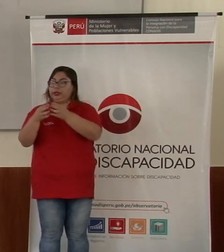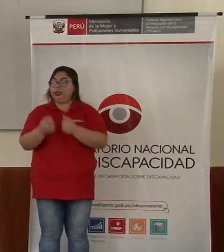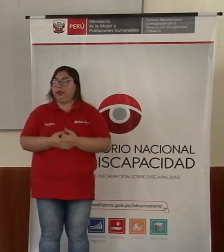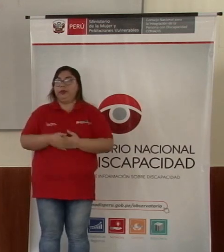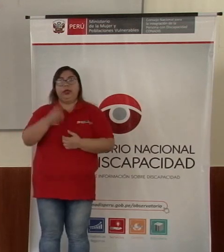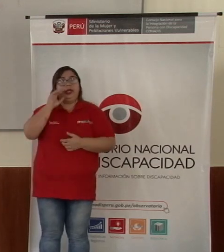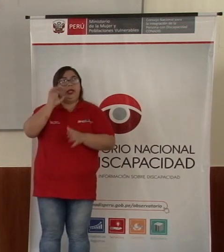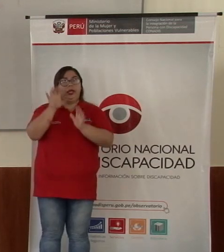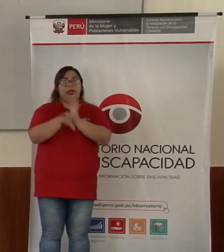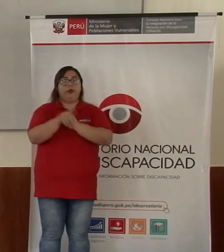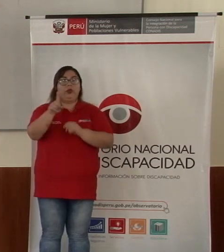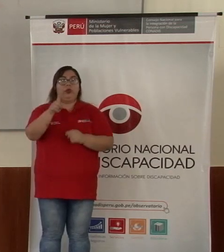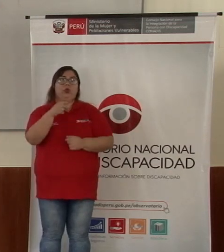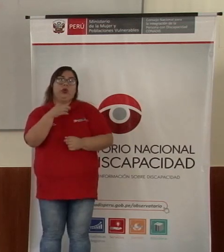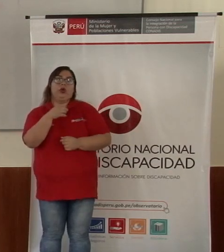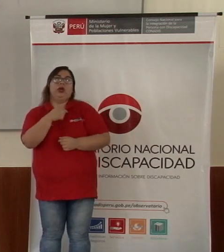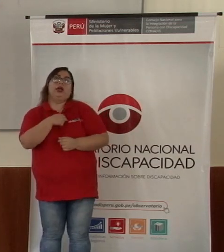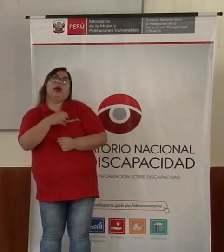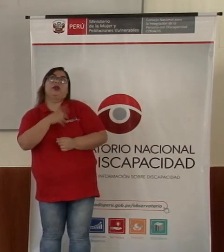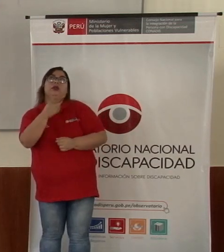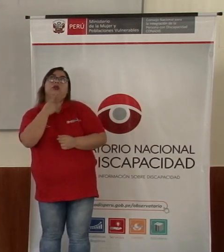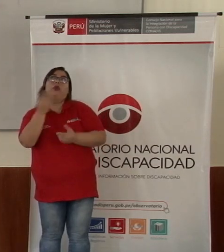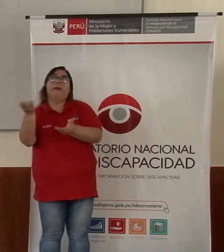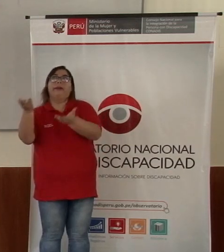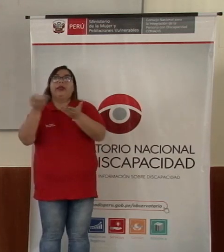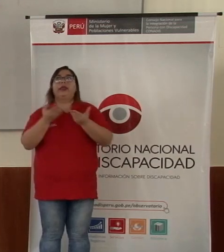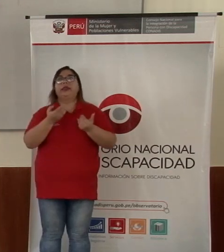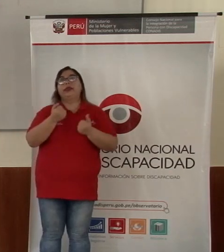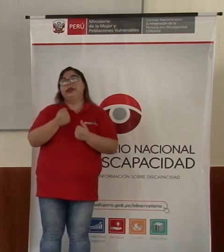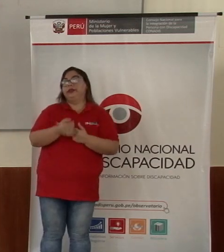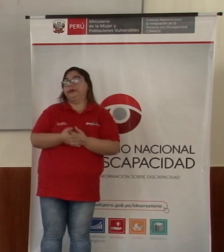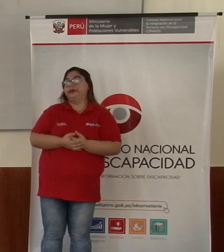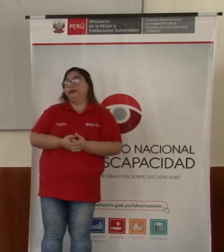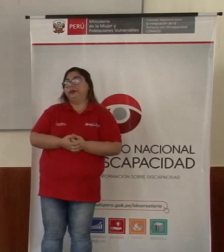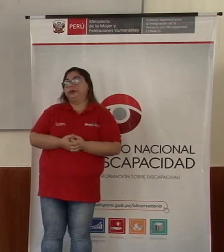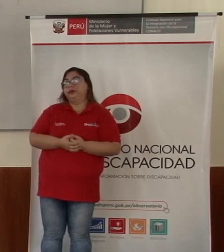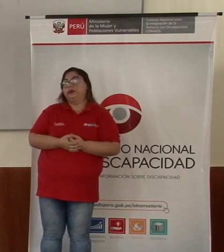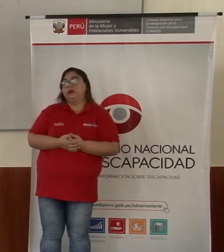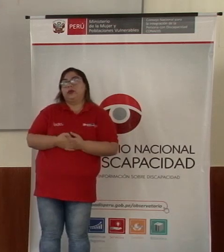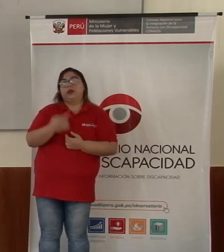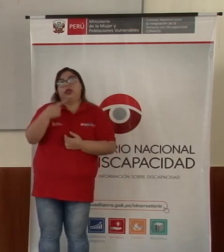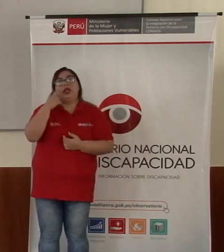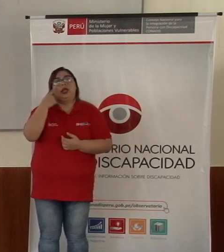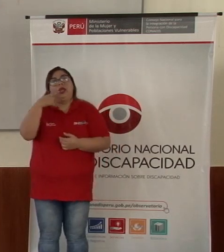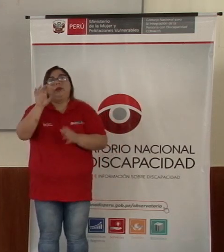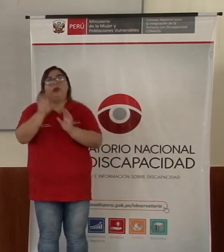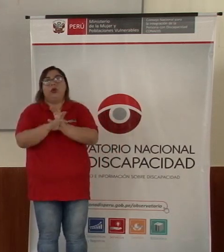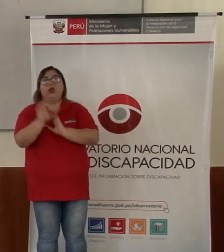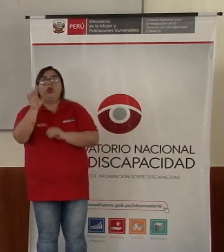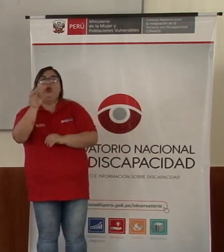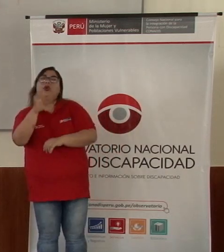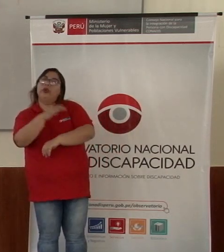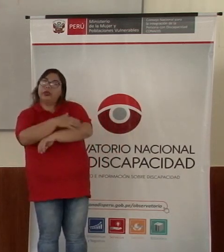Por ejemplo, a un cardiólogo no le vas a pedir un diagnóstico sobre el dolor de tus